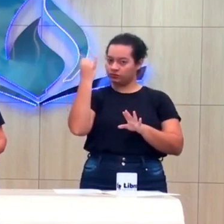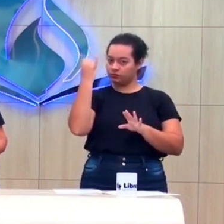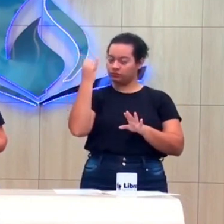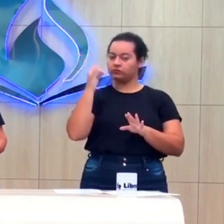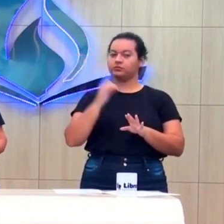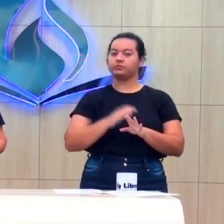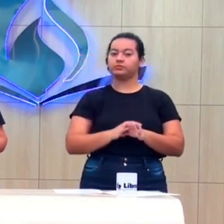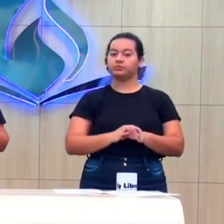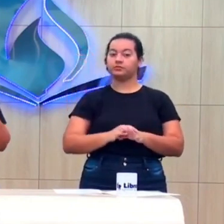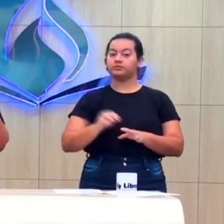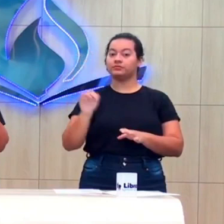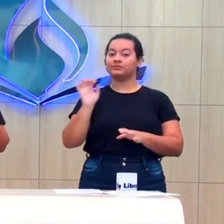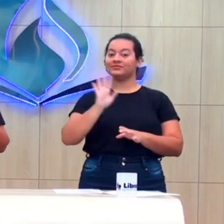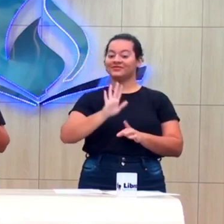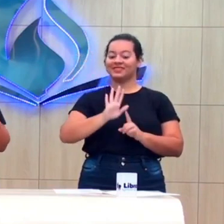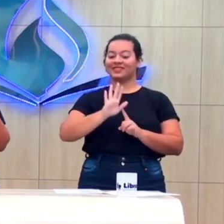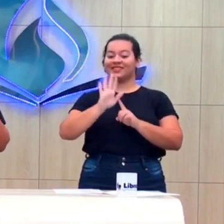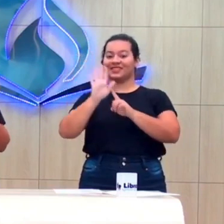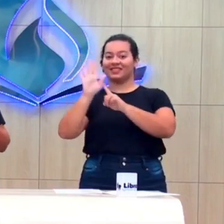Libras? A